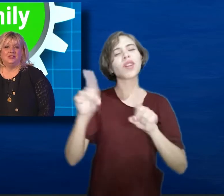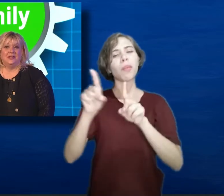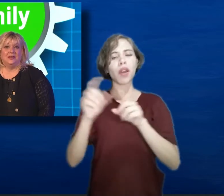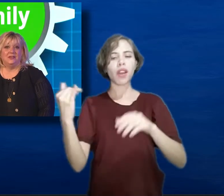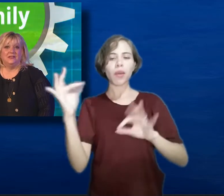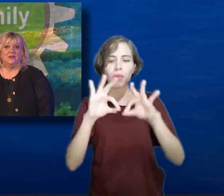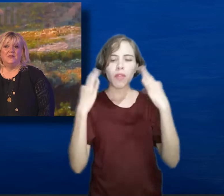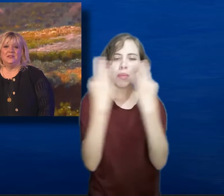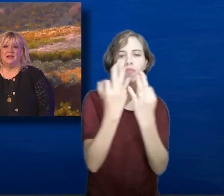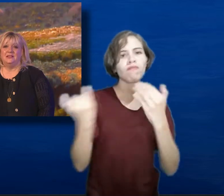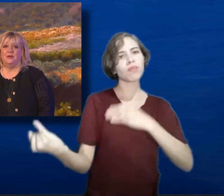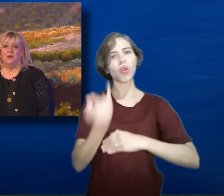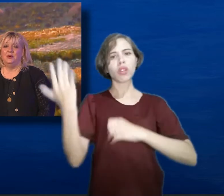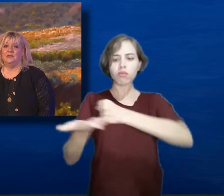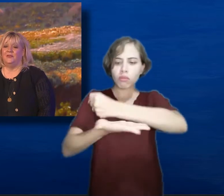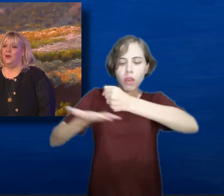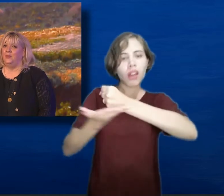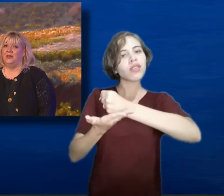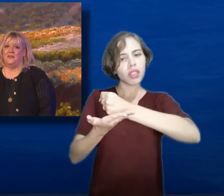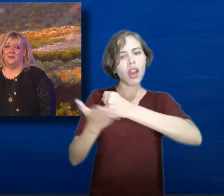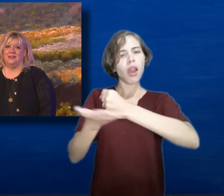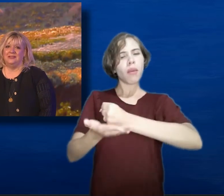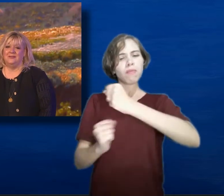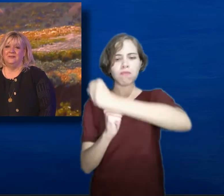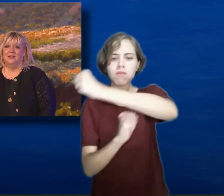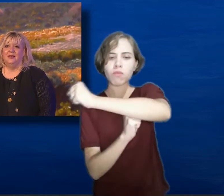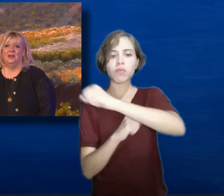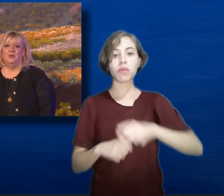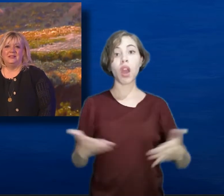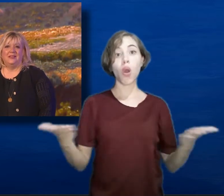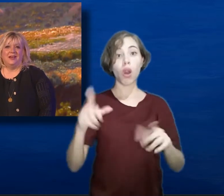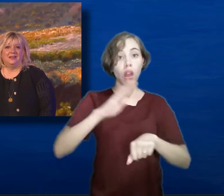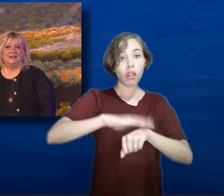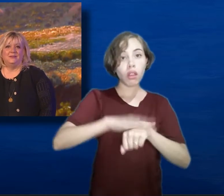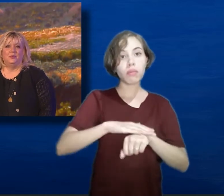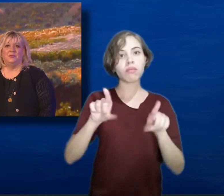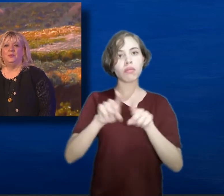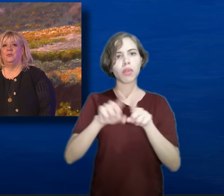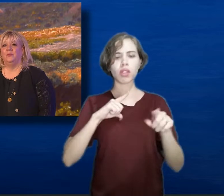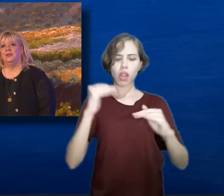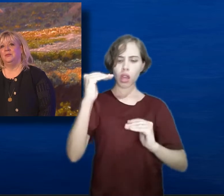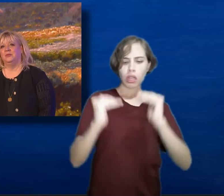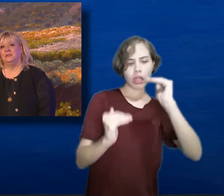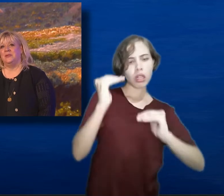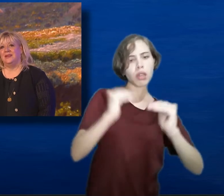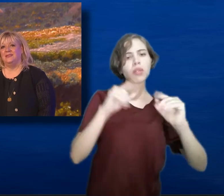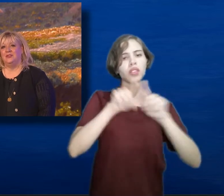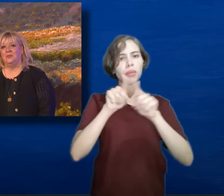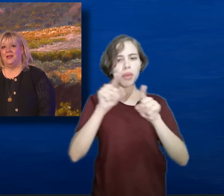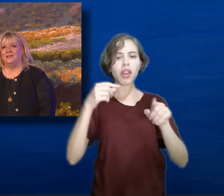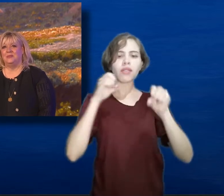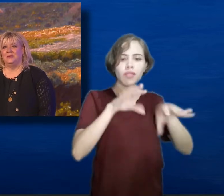foi feito nos últimos anos pelos líderes da igreja para enfatizar a importância do lar e da família. As orientações